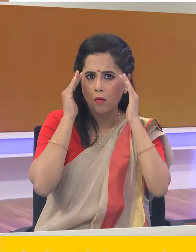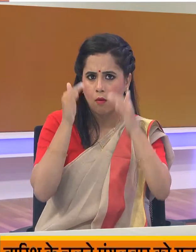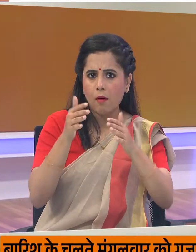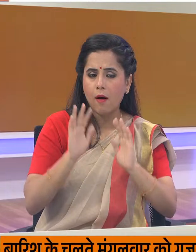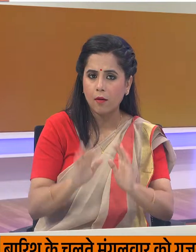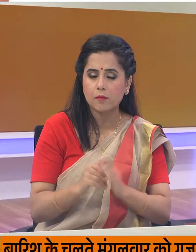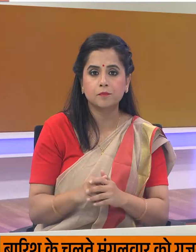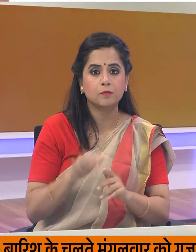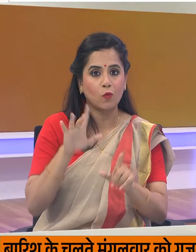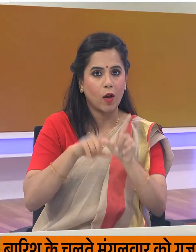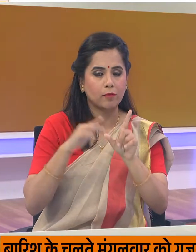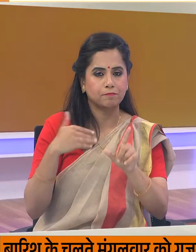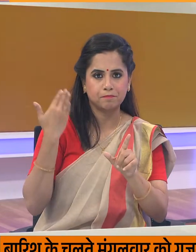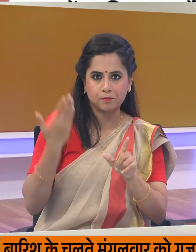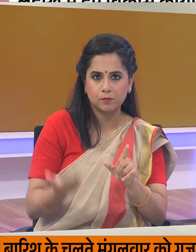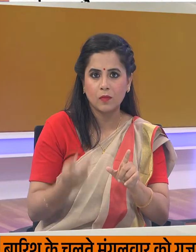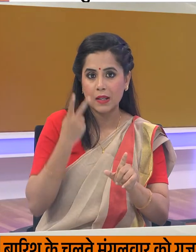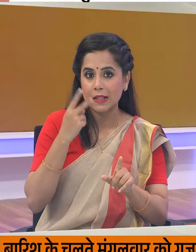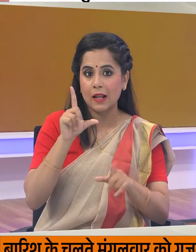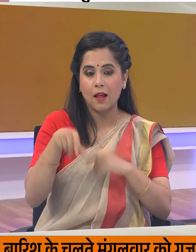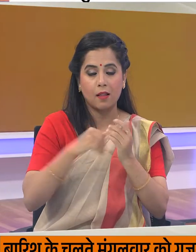है। पिछले 5 वर्षों में